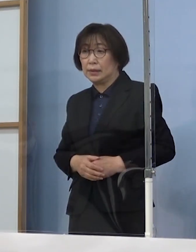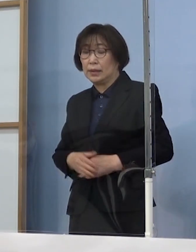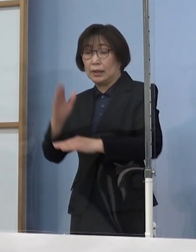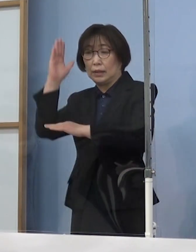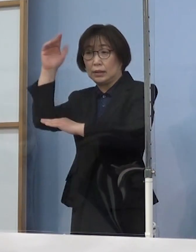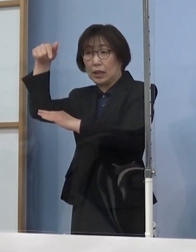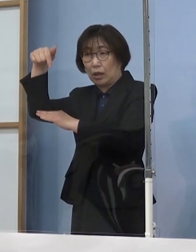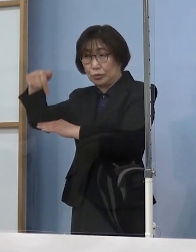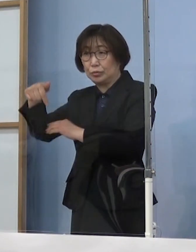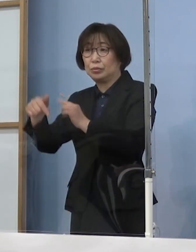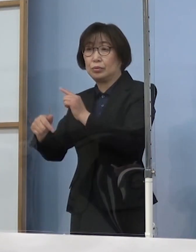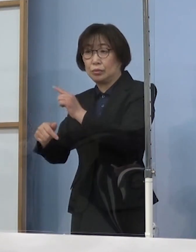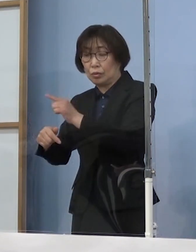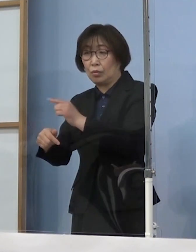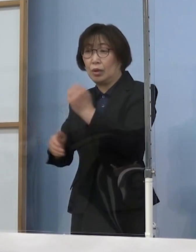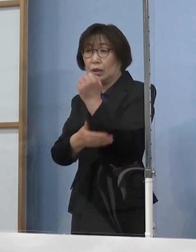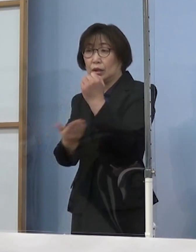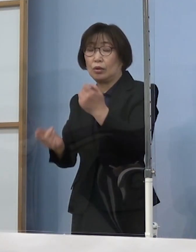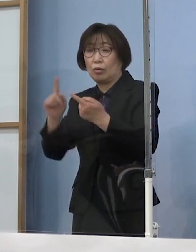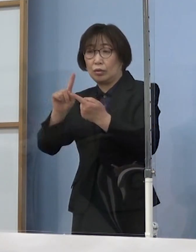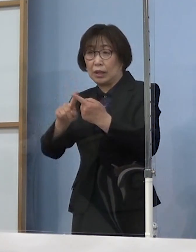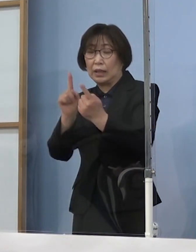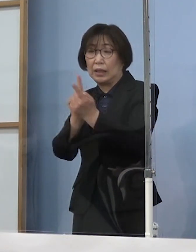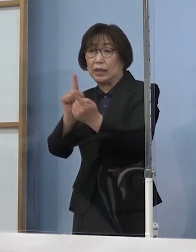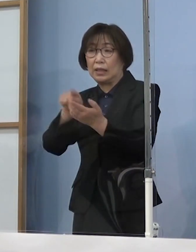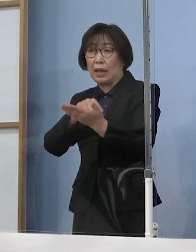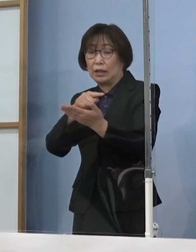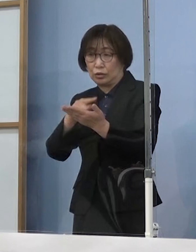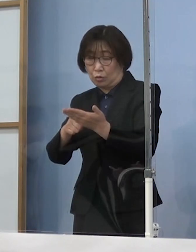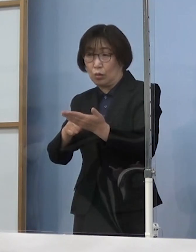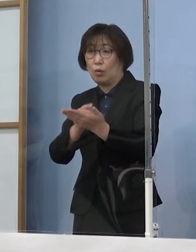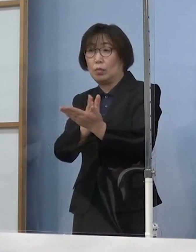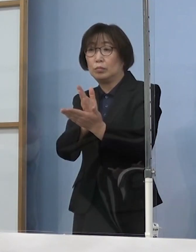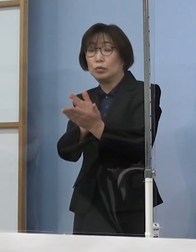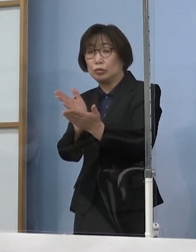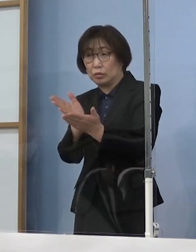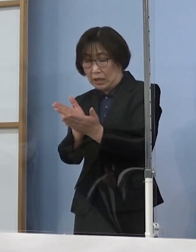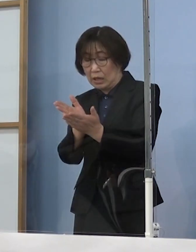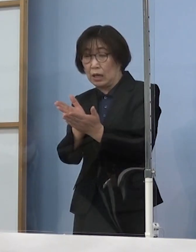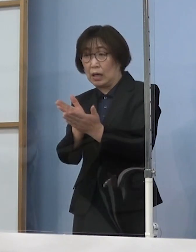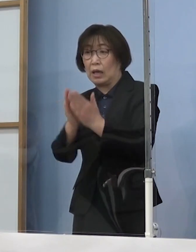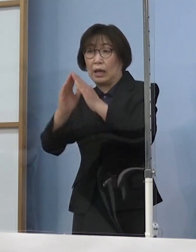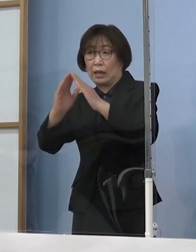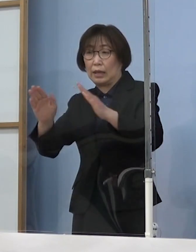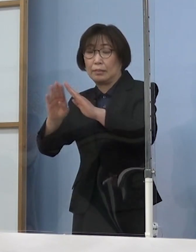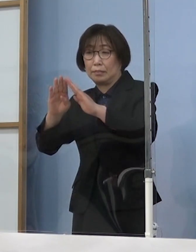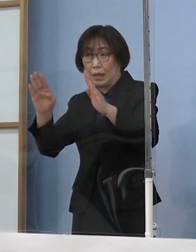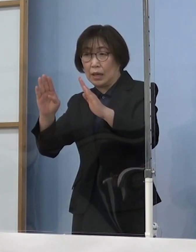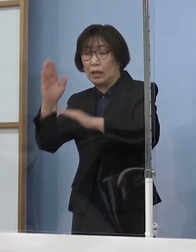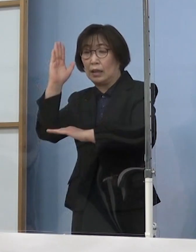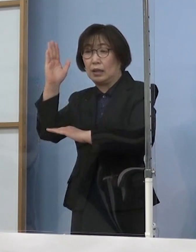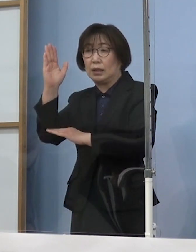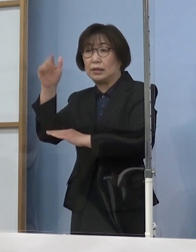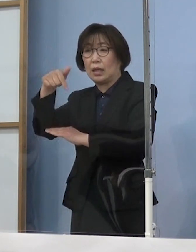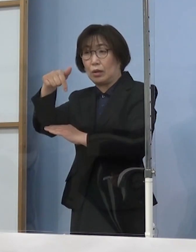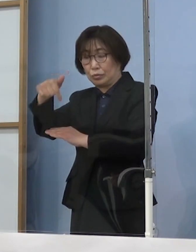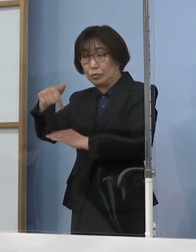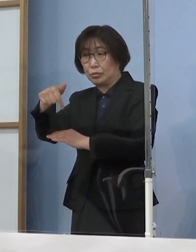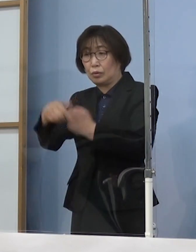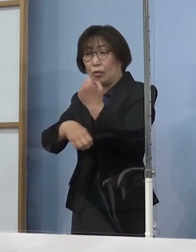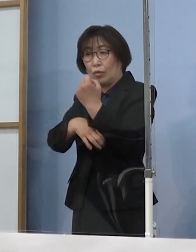府基本的対処事項分科会が開かれ、政府の原案が諮られることとなり